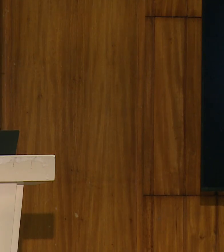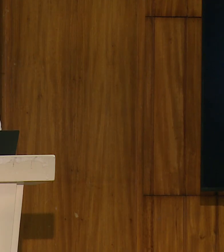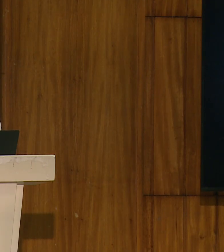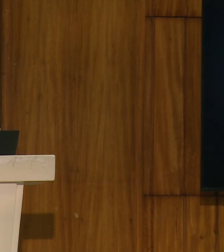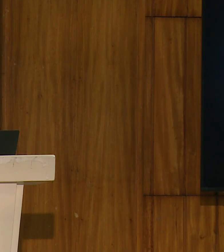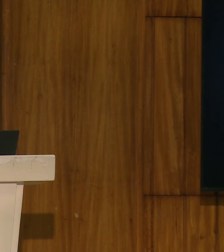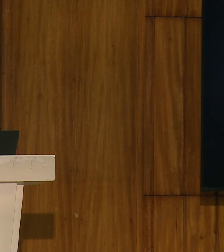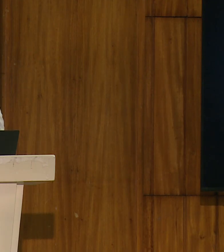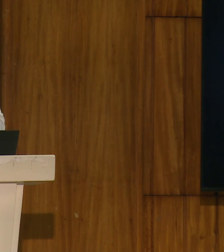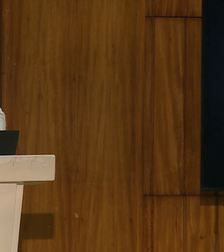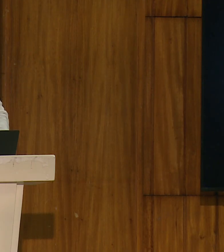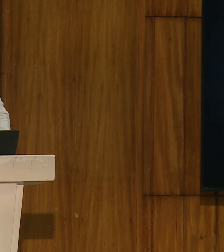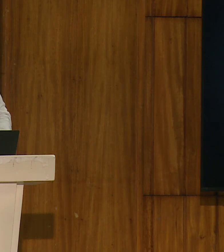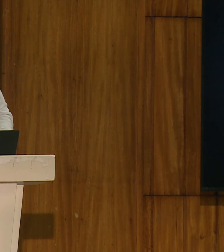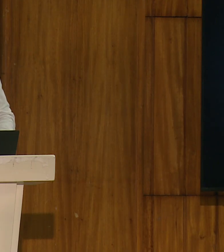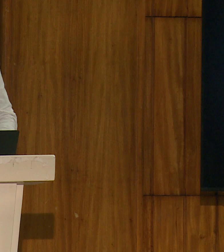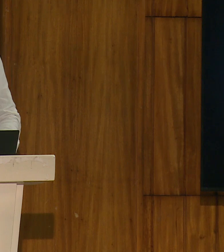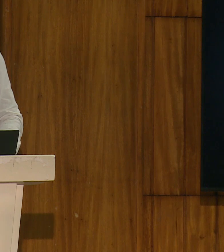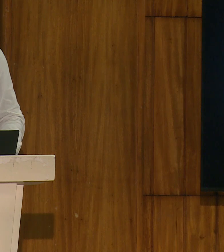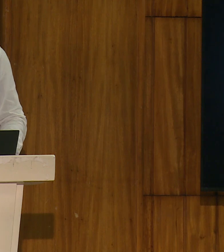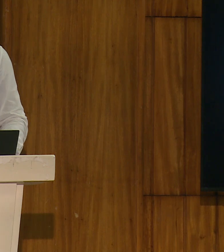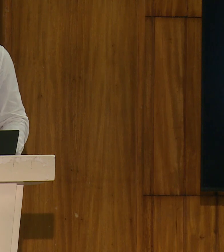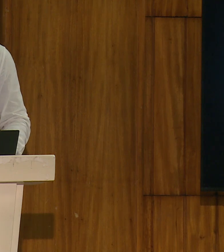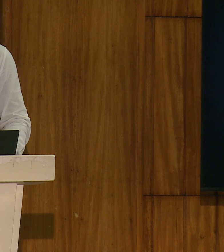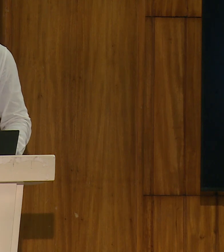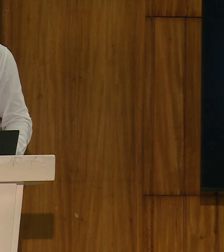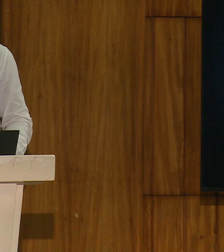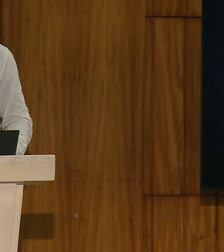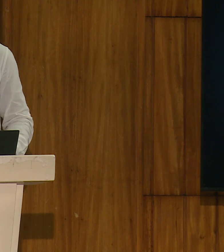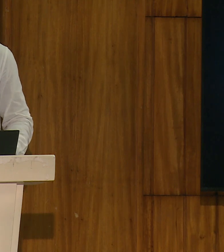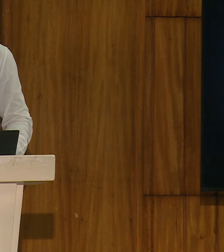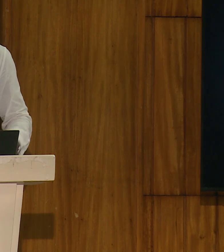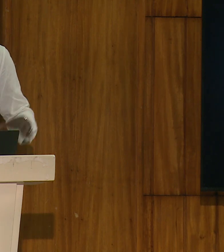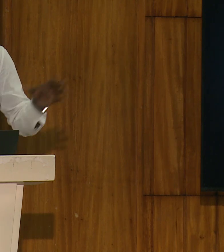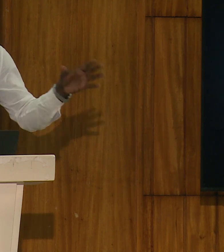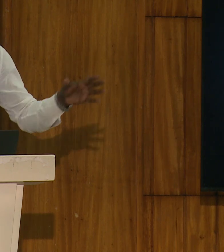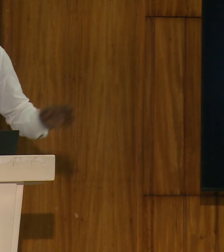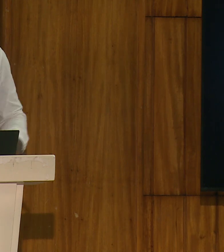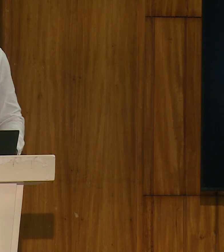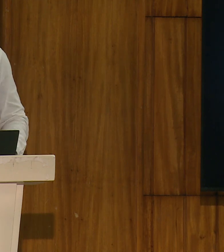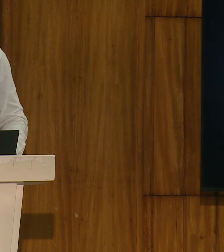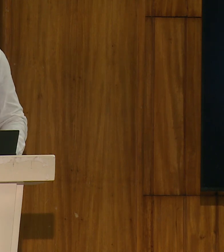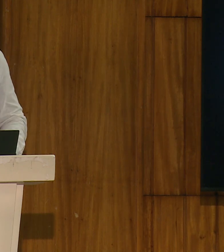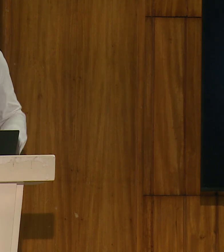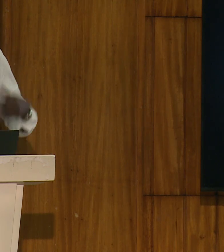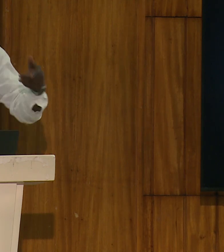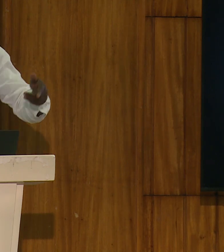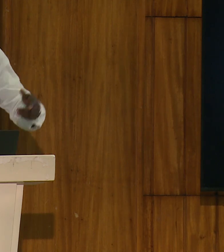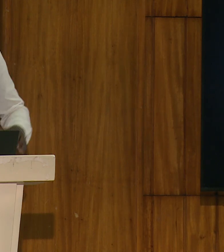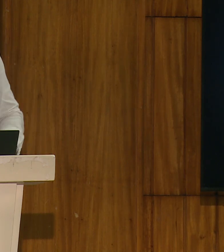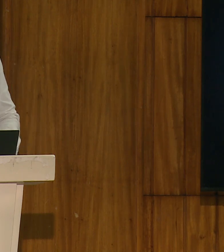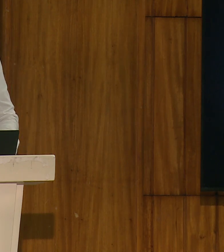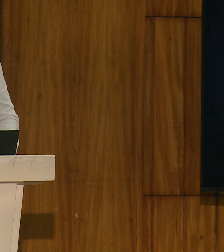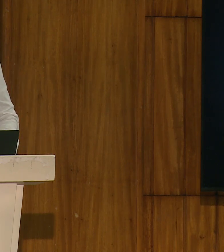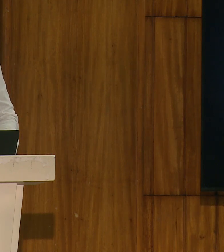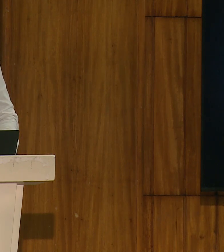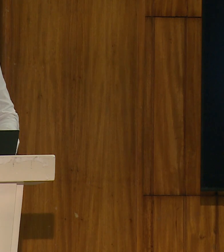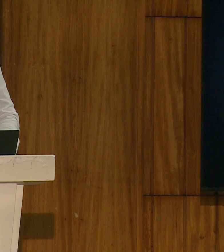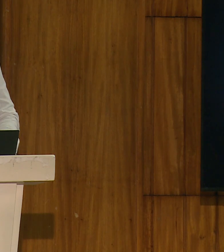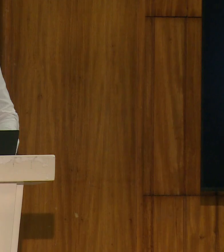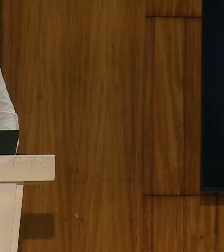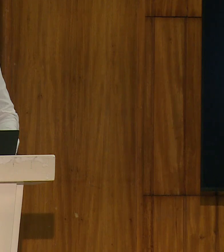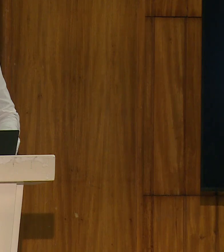de 650 en todos los distritos. Hemos tenido por primera vez este asesoramiento incluido en las guías